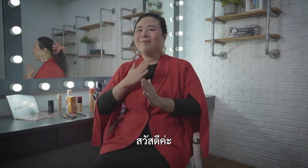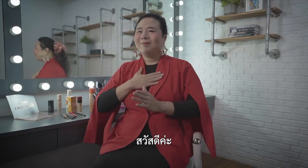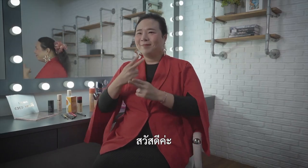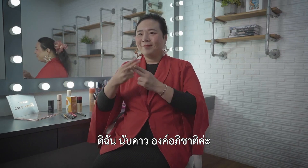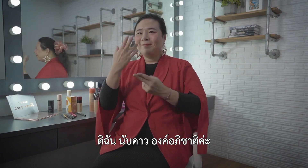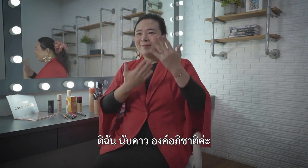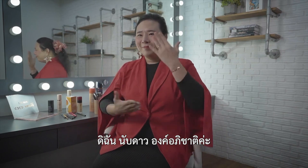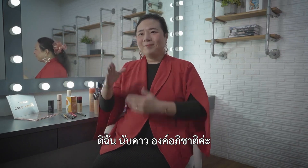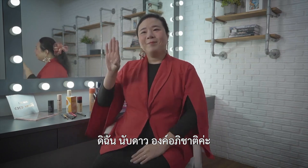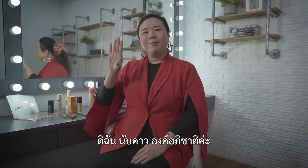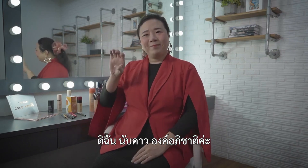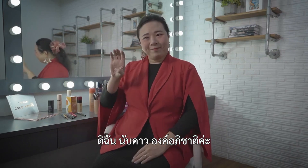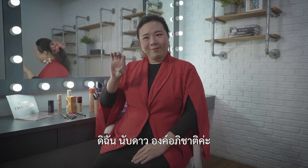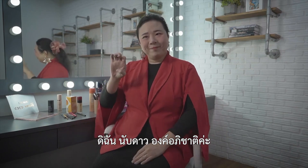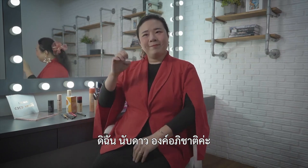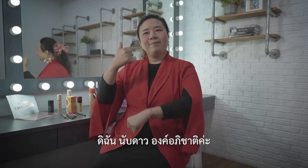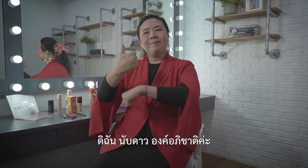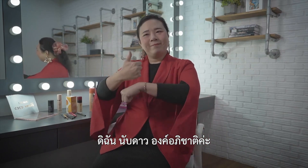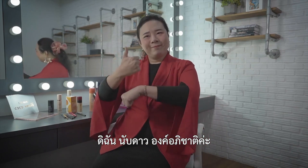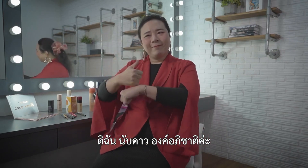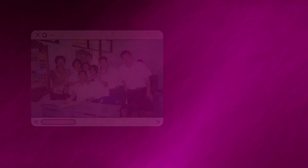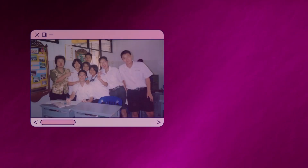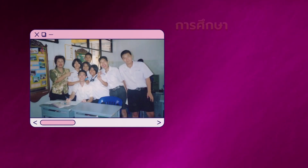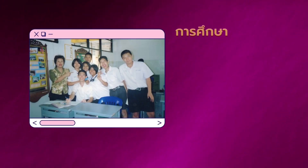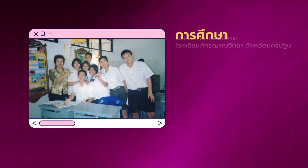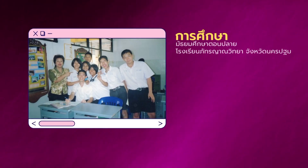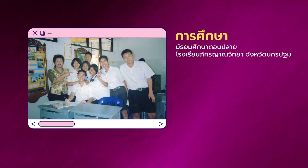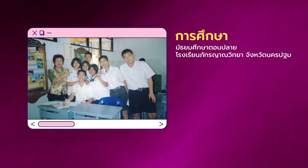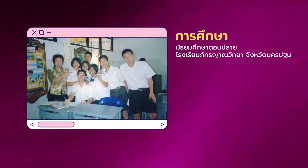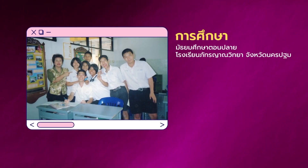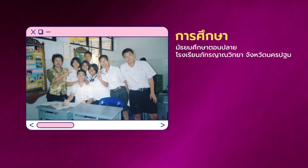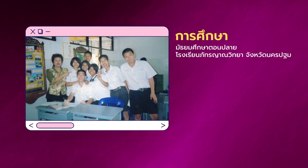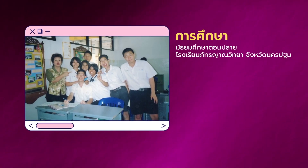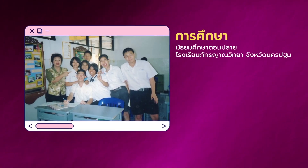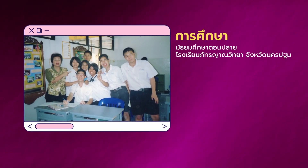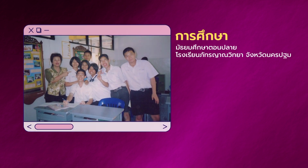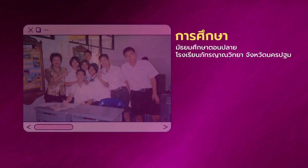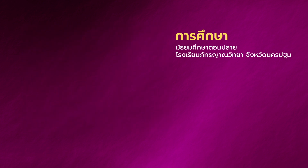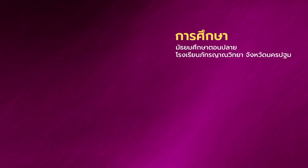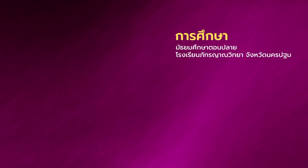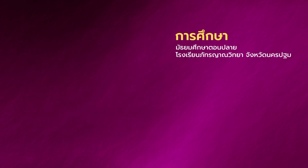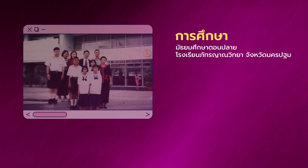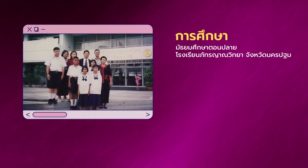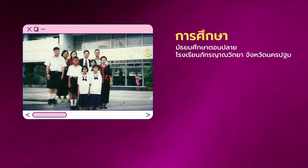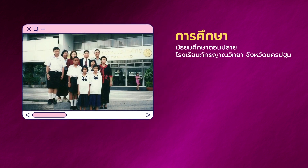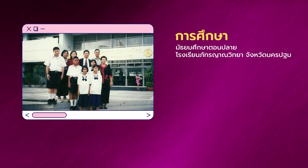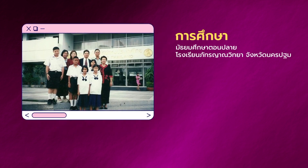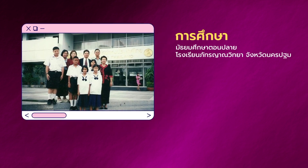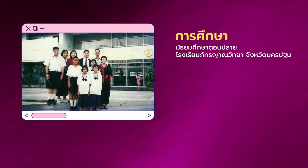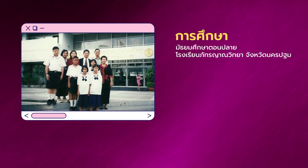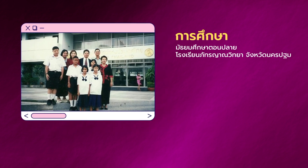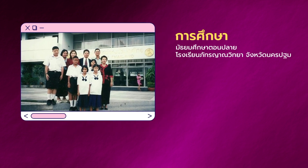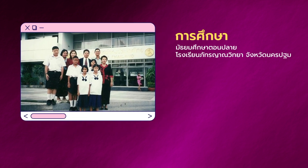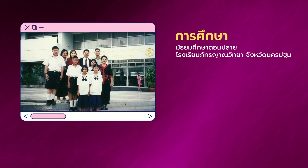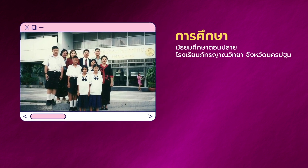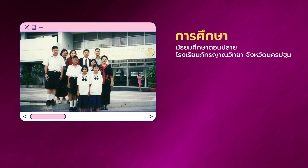ค่ะ พิชชั้น นับดาว องคอภิชาตค่ะนัดาว จบกศึษาระดัมทยมศึษาตอนปลายจากโ